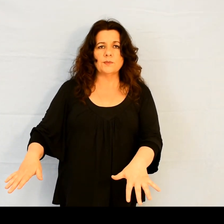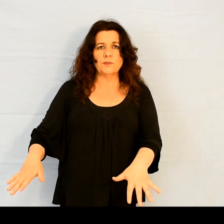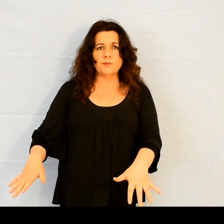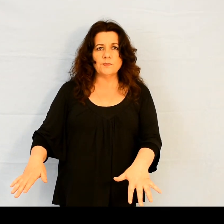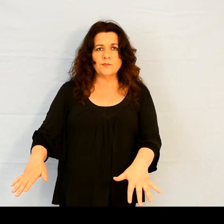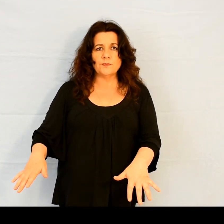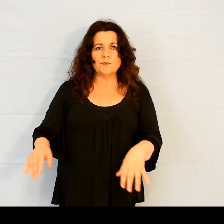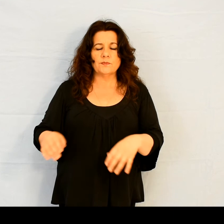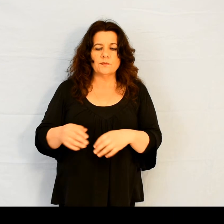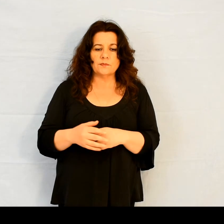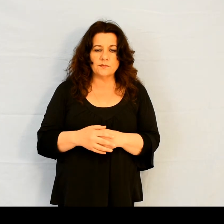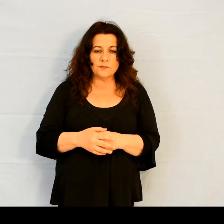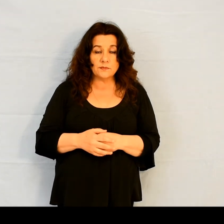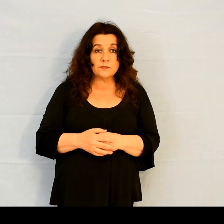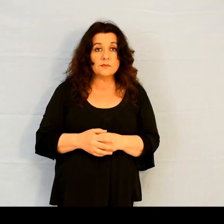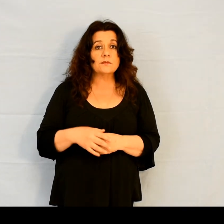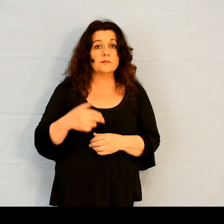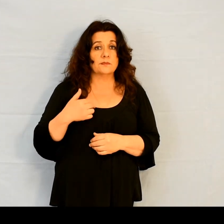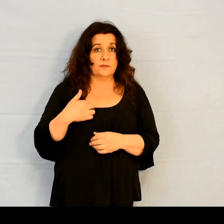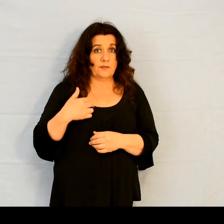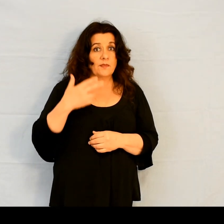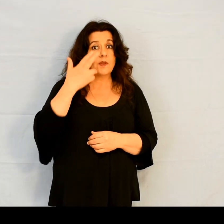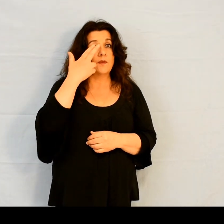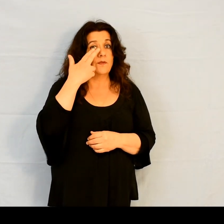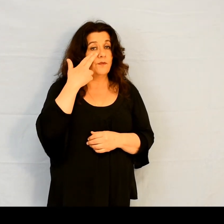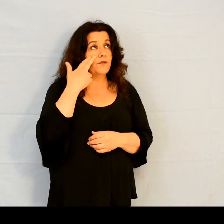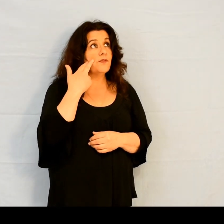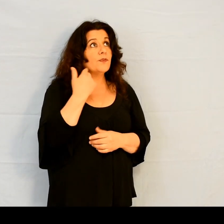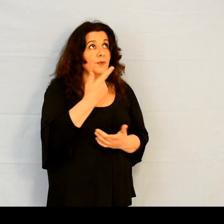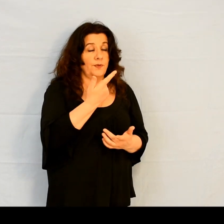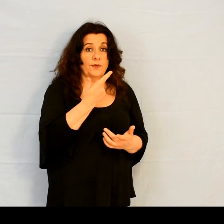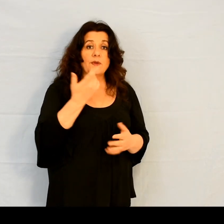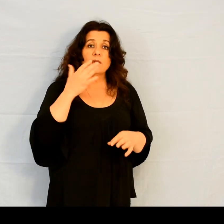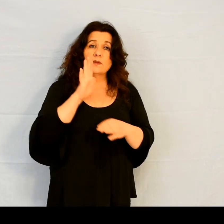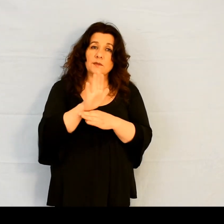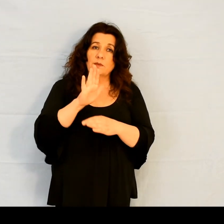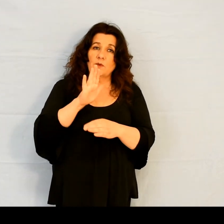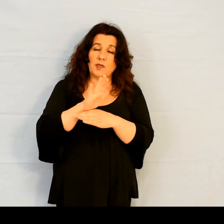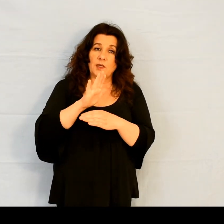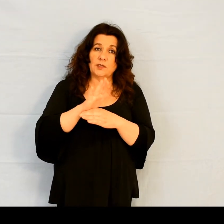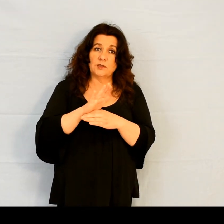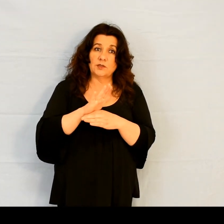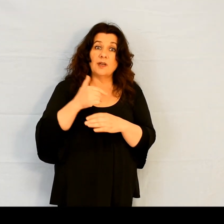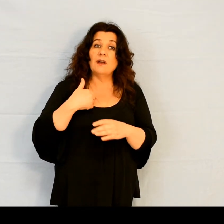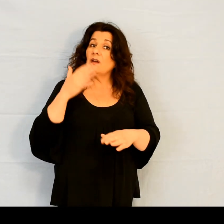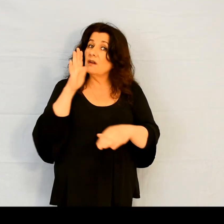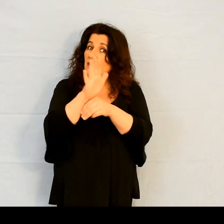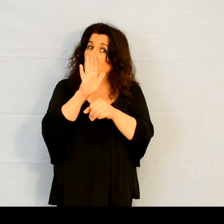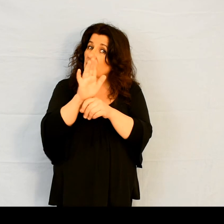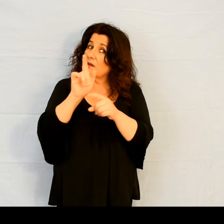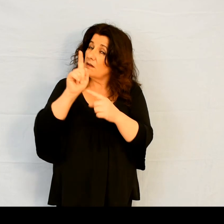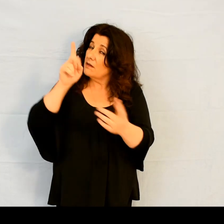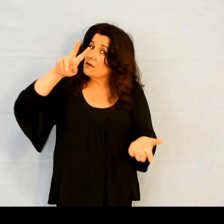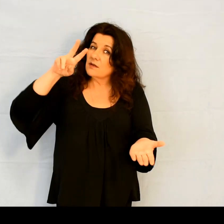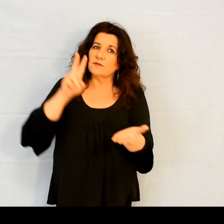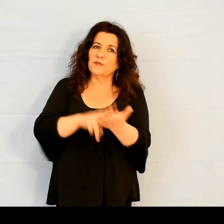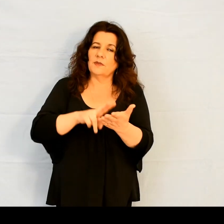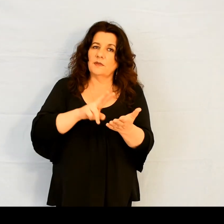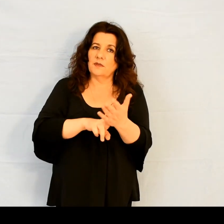Celui qui a vu rend témoignage, et son témoignage est véridique. Et celui-là sait qu'il